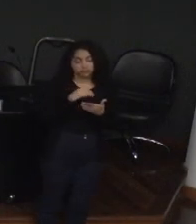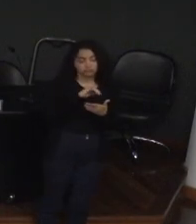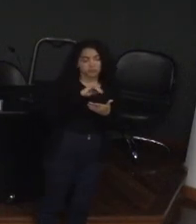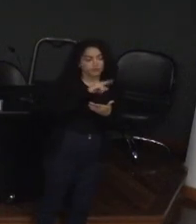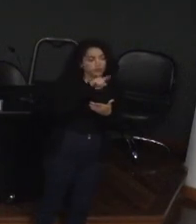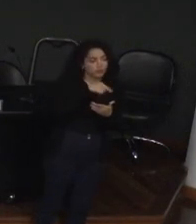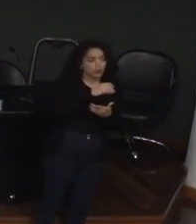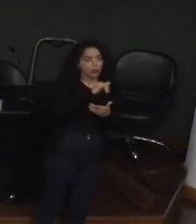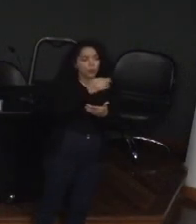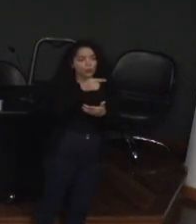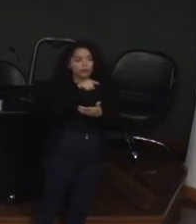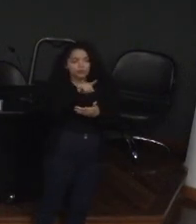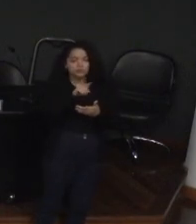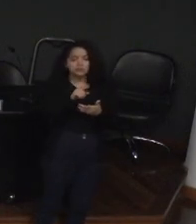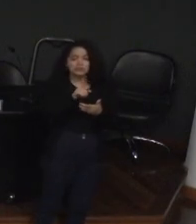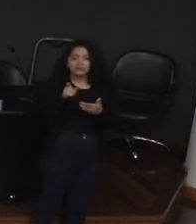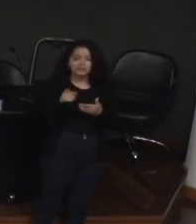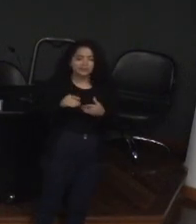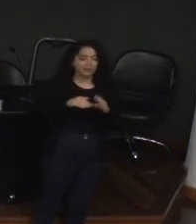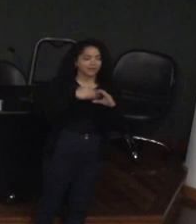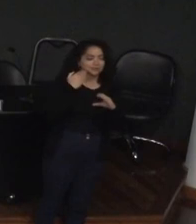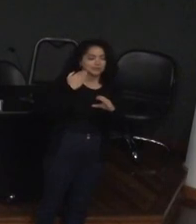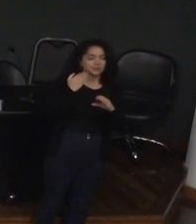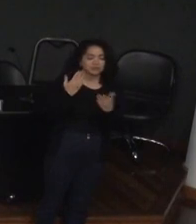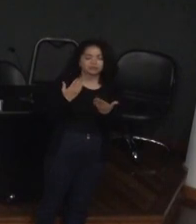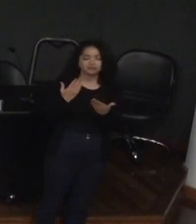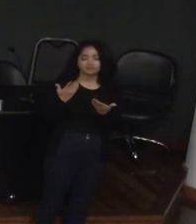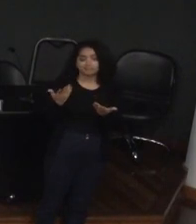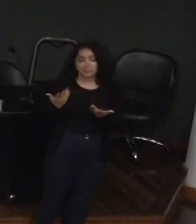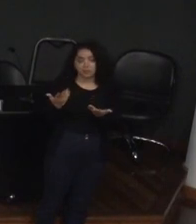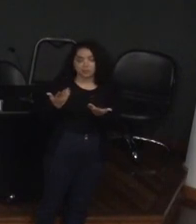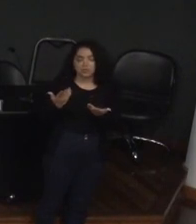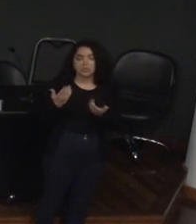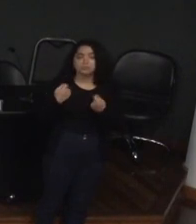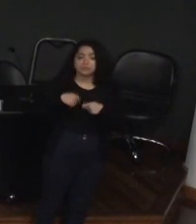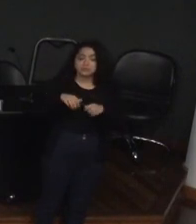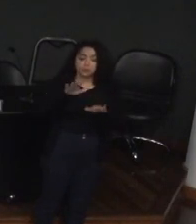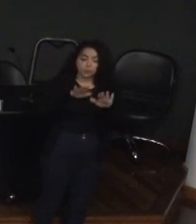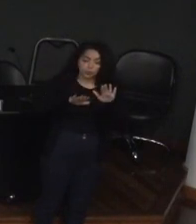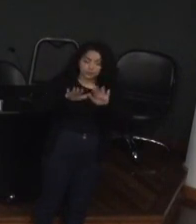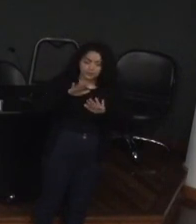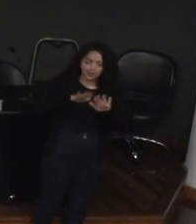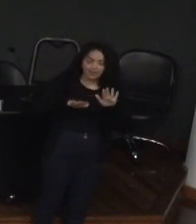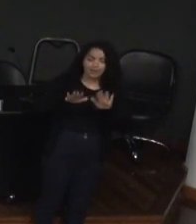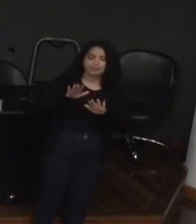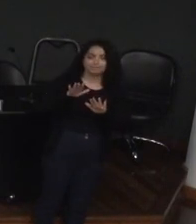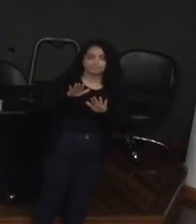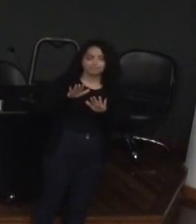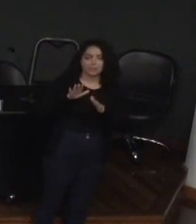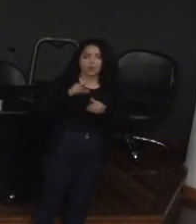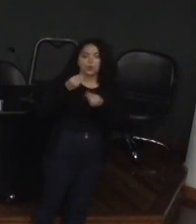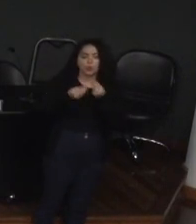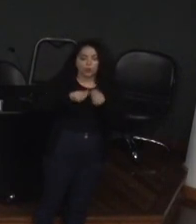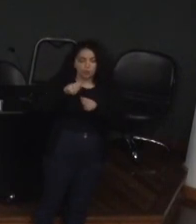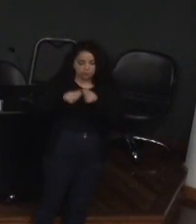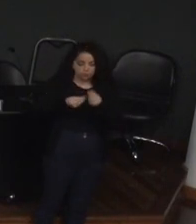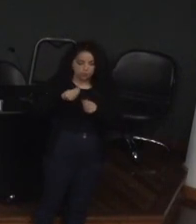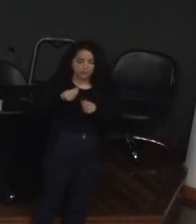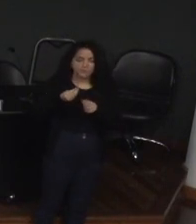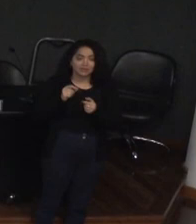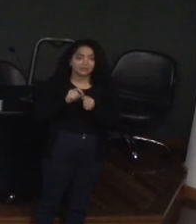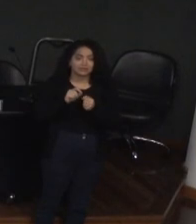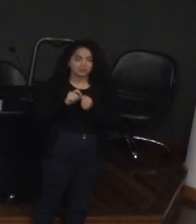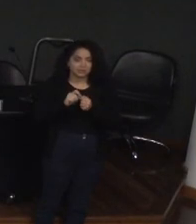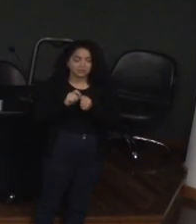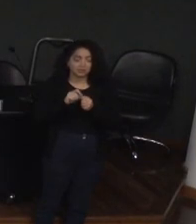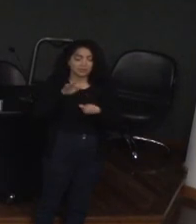recebeu o e-mail com o nome do Rodrigo achou que nem vale a pena. Então, assim, tem que cuidar muito com essa validação e como a validação vai ser feita.